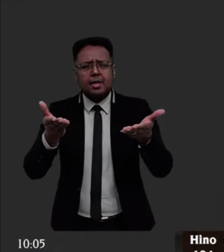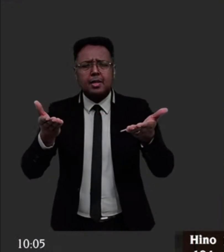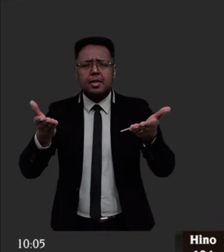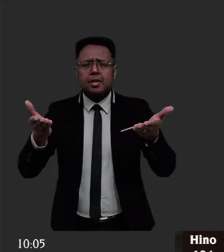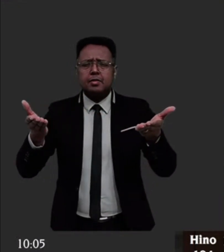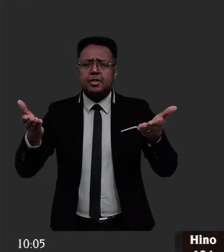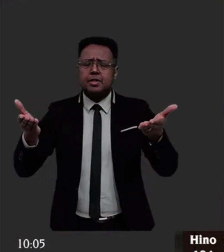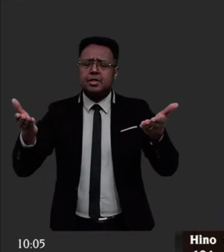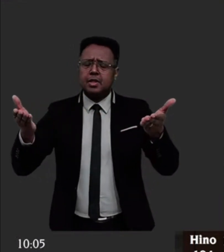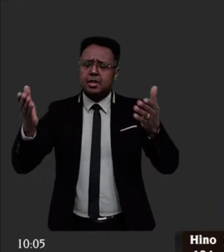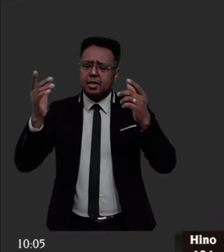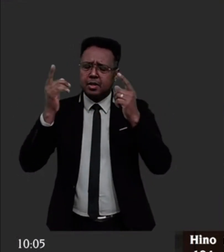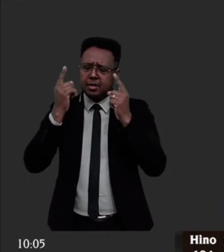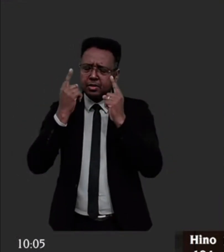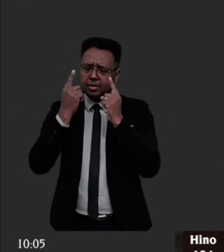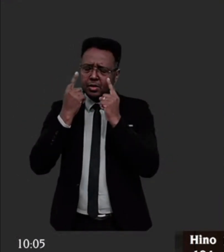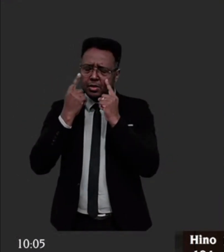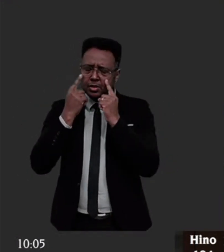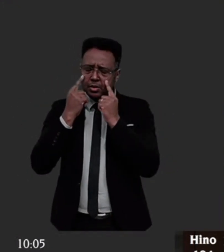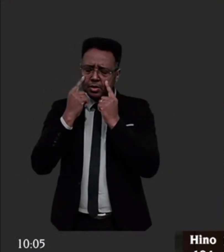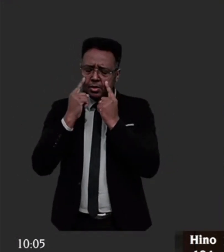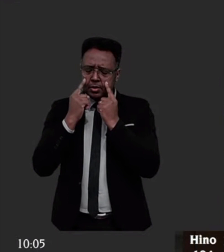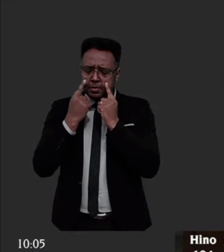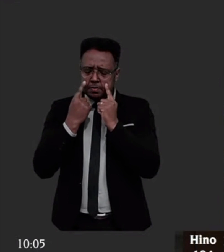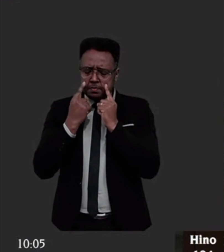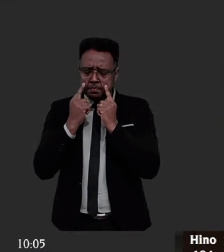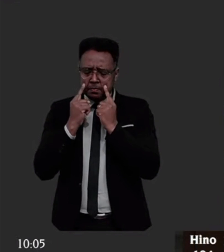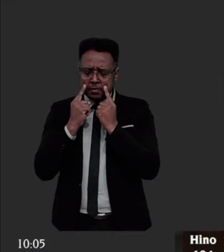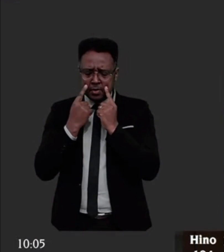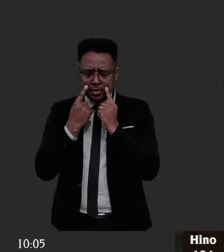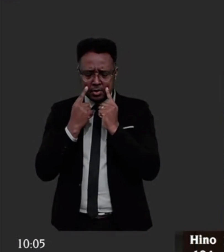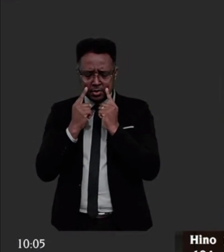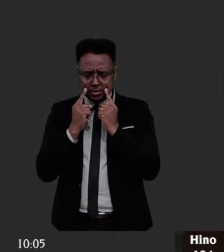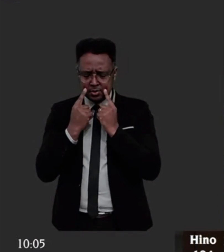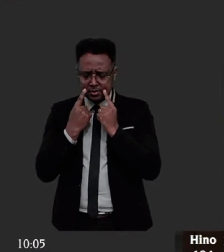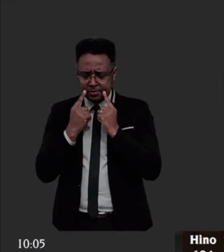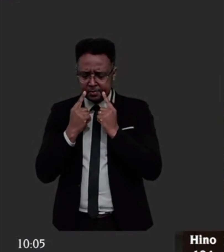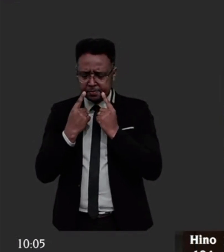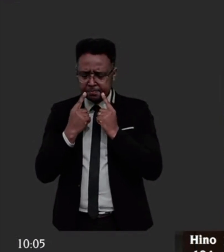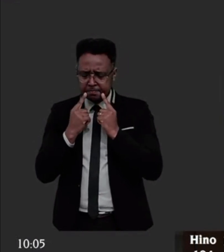Glória a Deus.